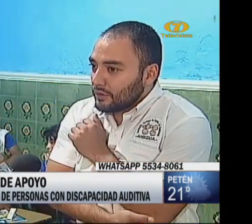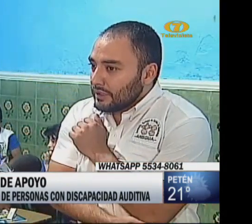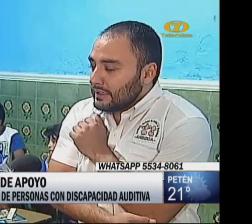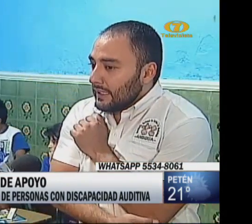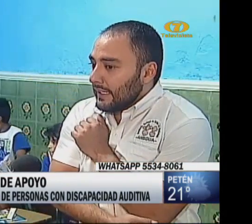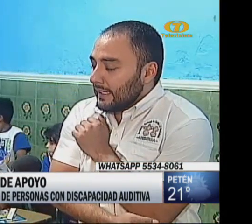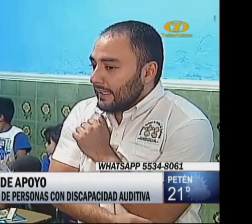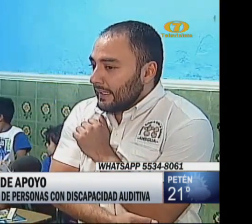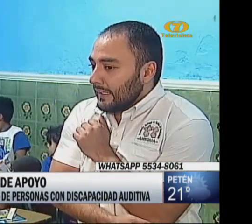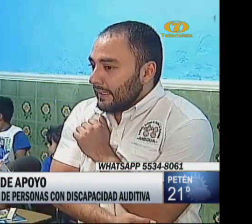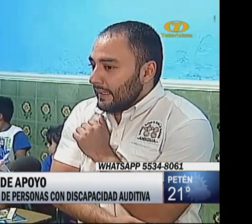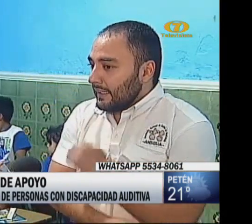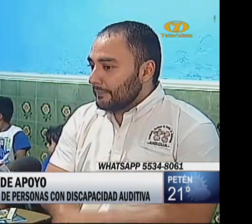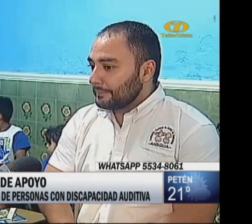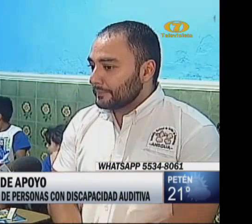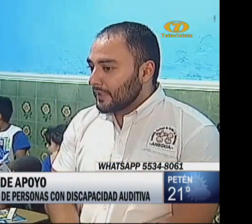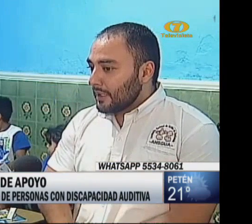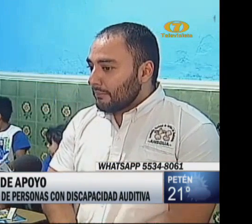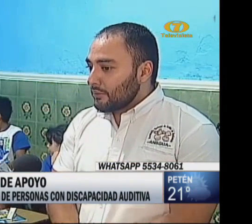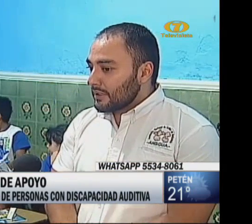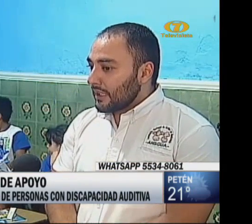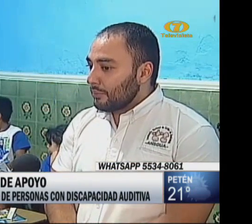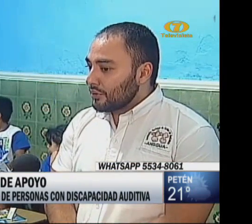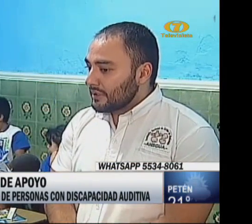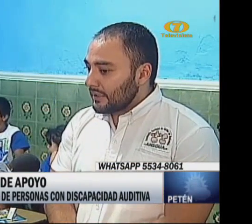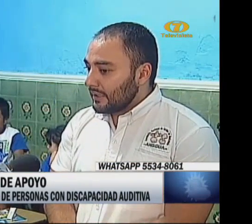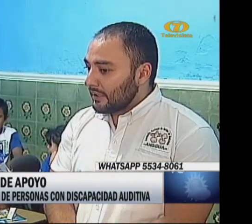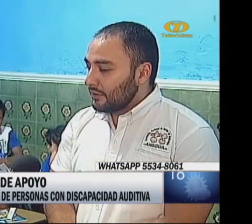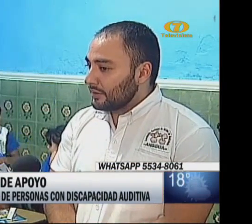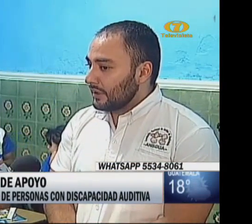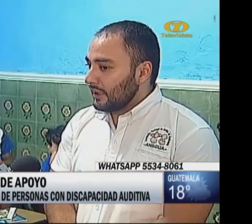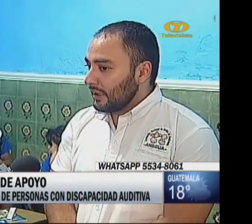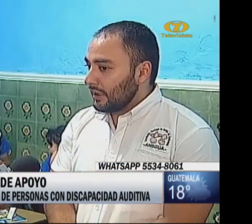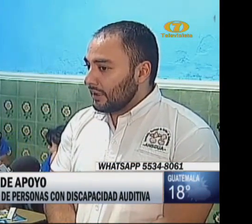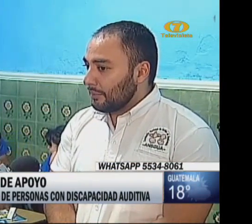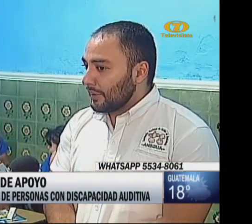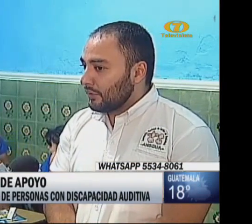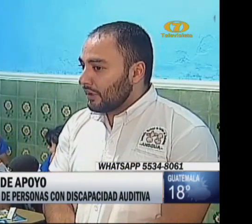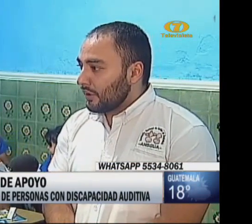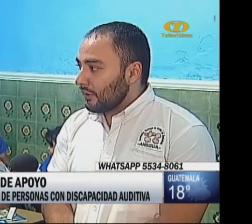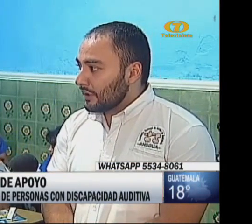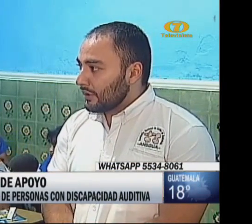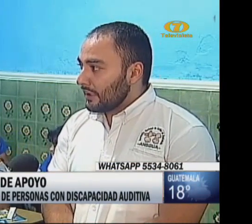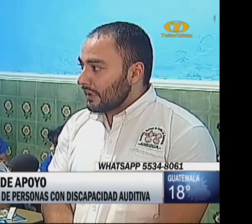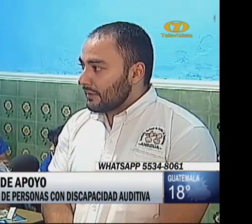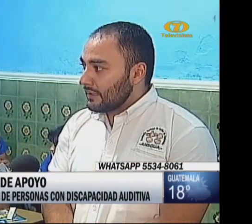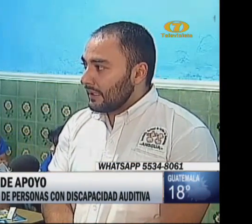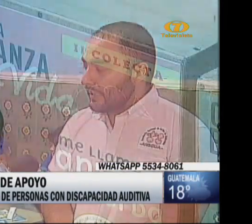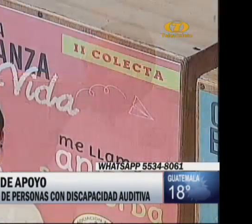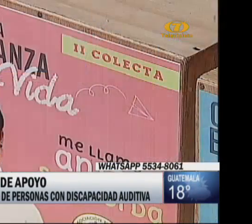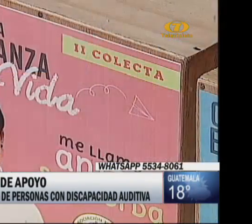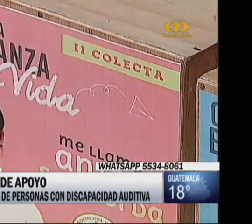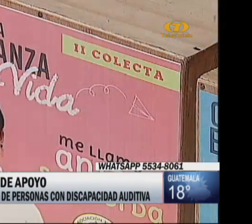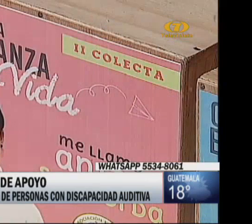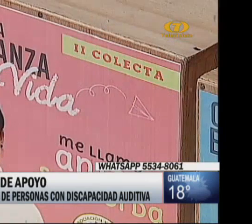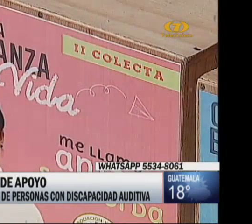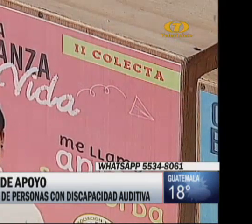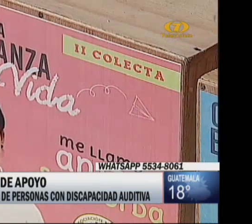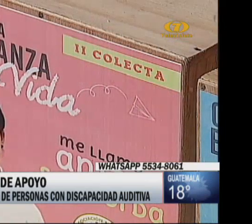consiste en que vamos a estar en puntos estratégicos, pidiendo una colaboración a través de alcancías. Vamos a estar